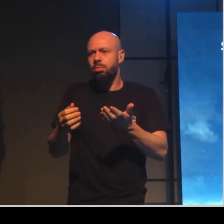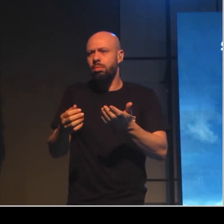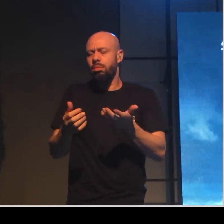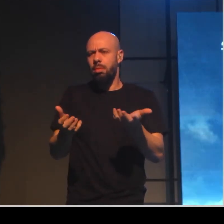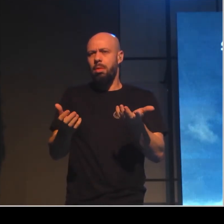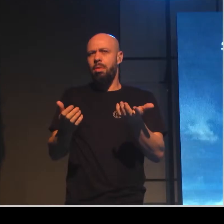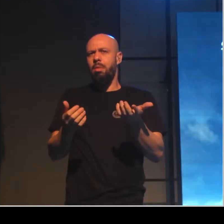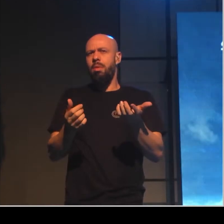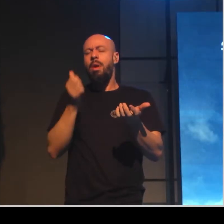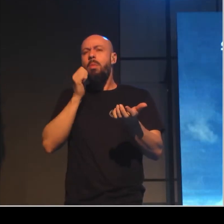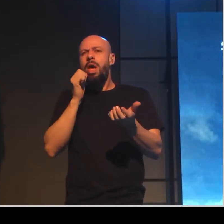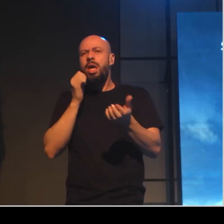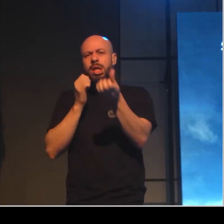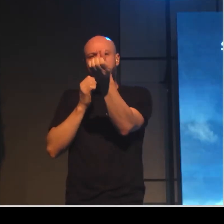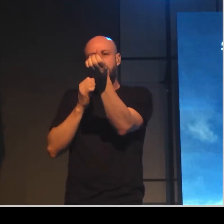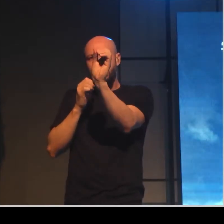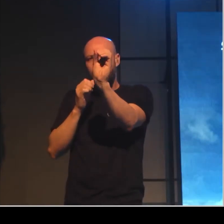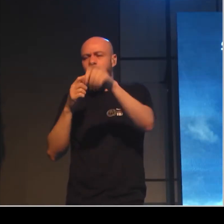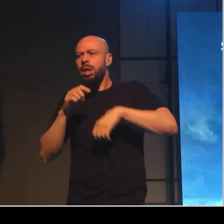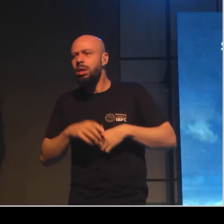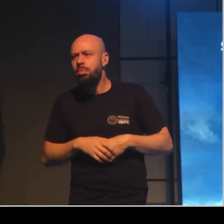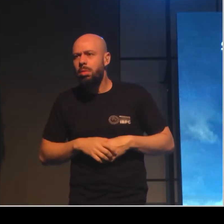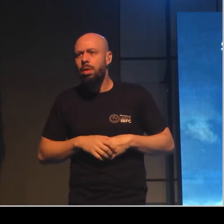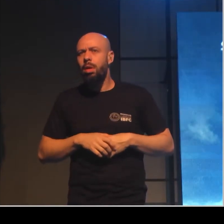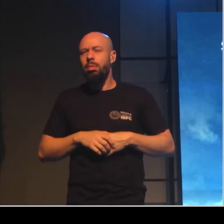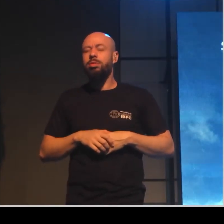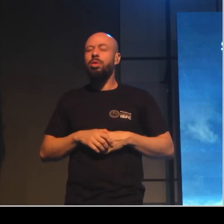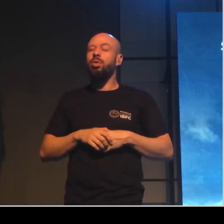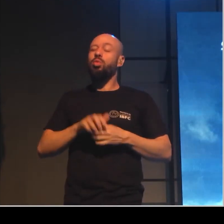noite estava conversando bem com o marido, e de manhã deu um tilt e...